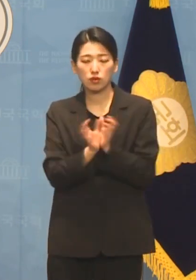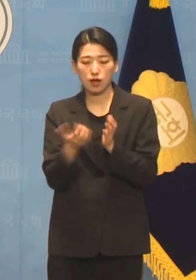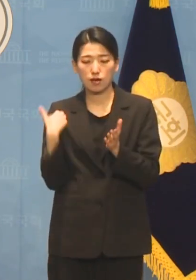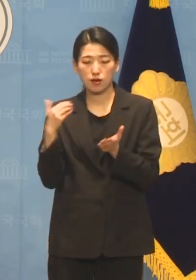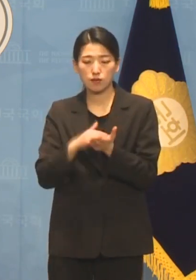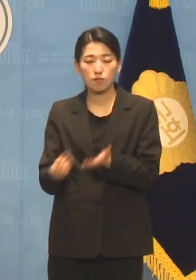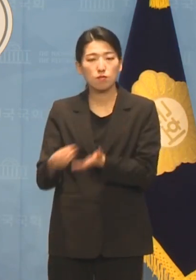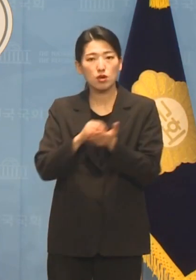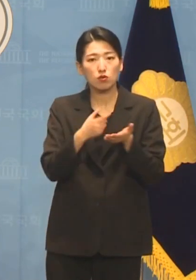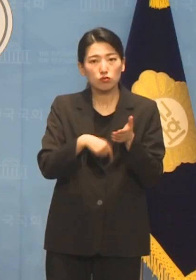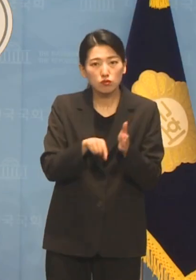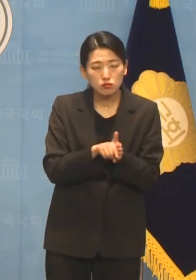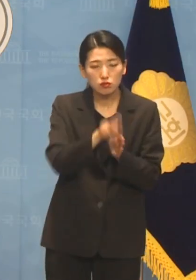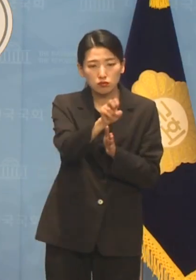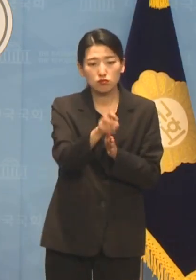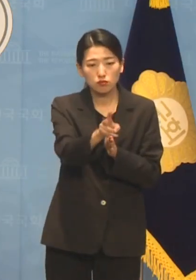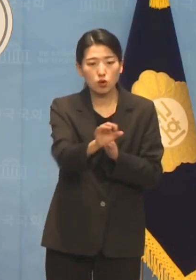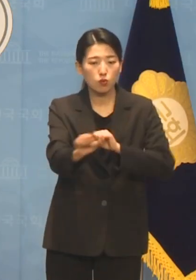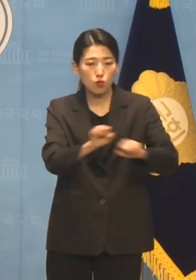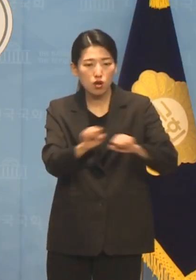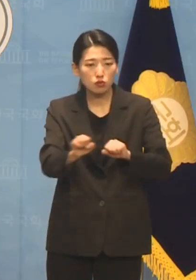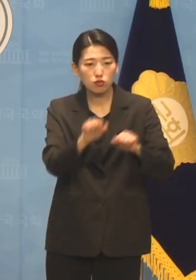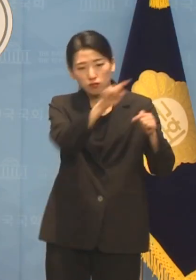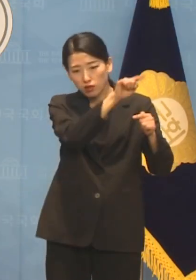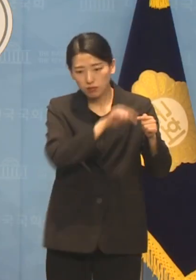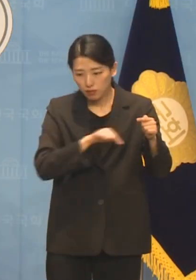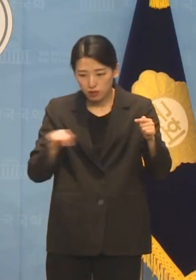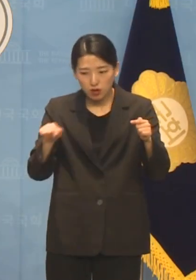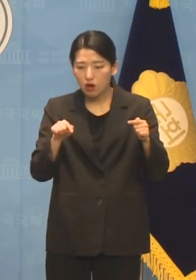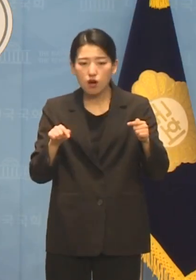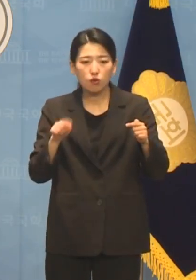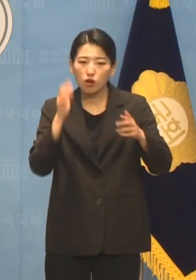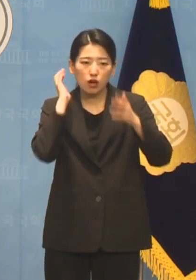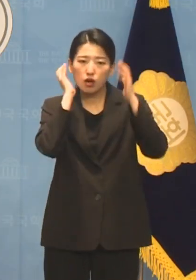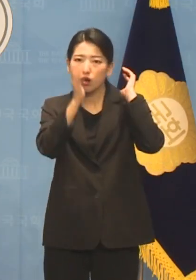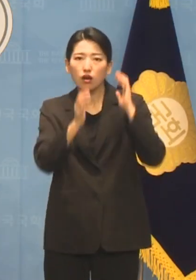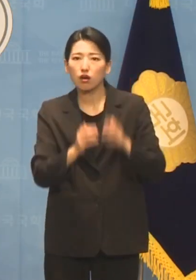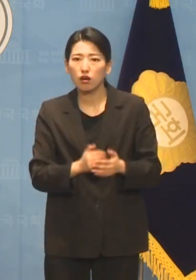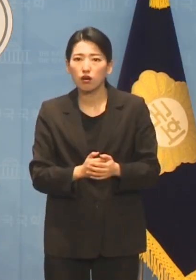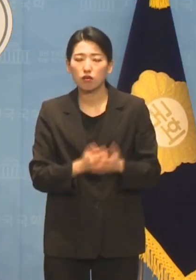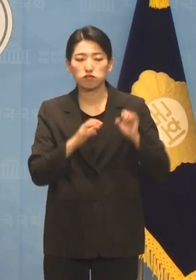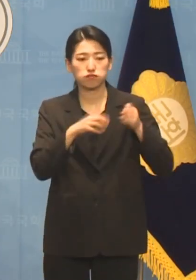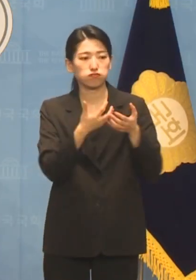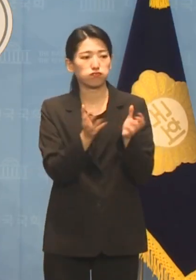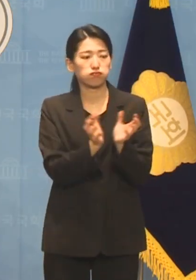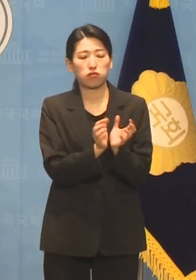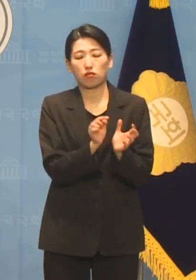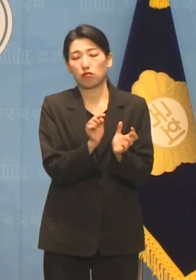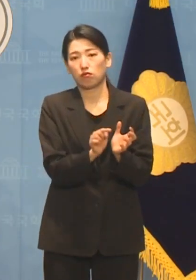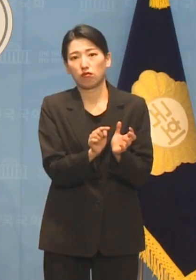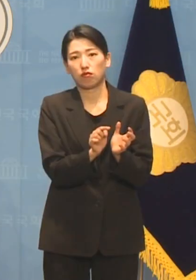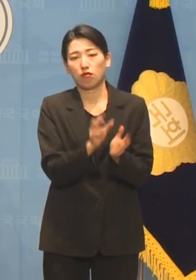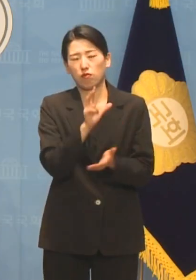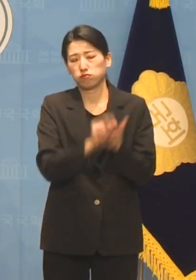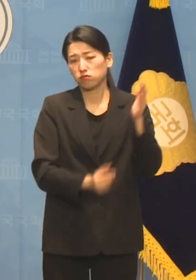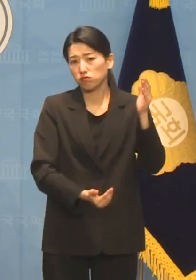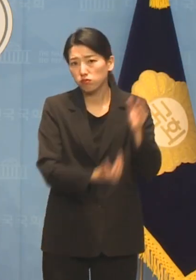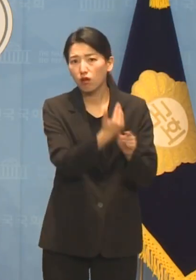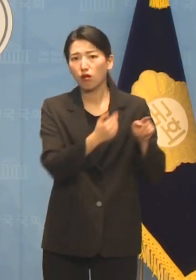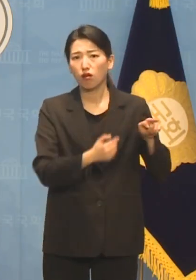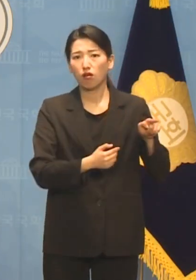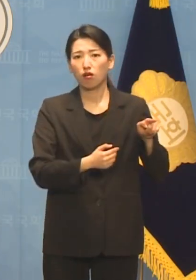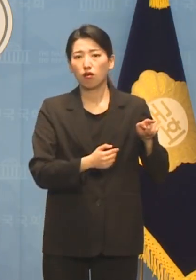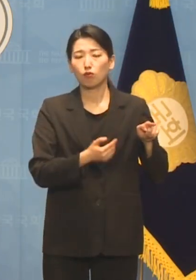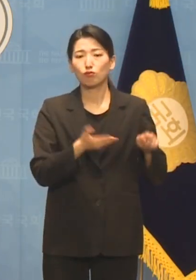성사시킨 정황까지 확인되고 있습니다. 이처럼 밝혀진 사실만으로도 엄청난 파장을 일으킬 만한 내용임에도 불구하고